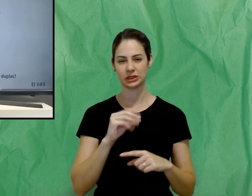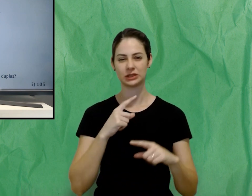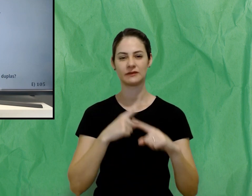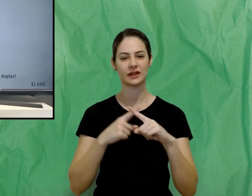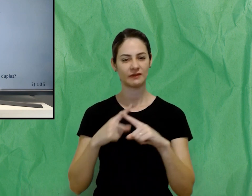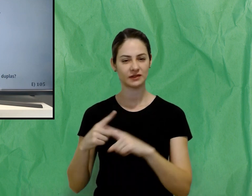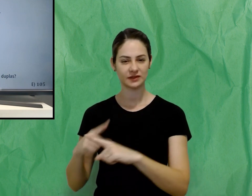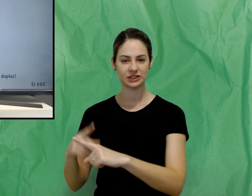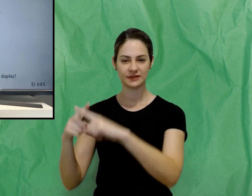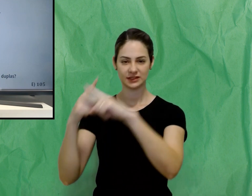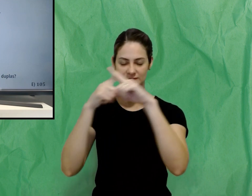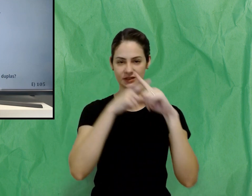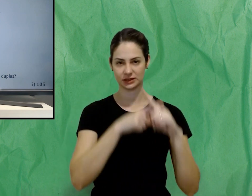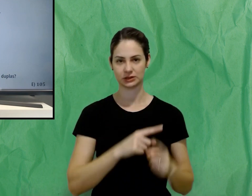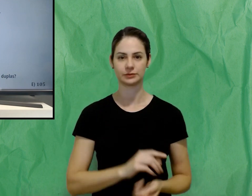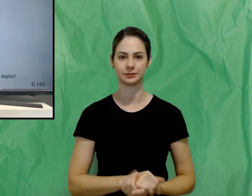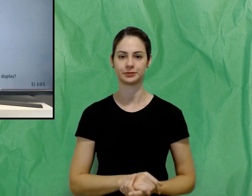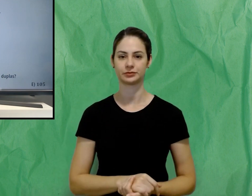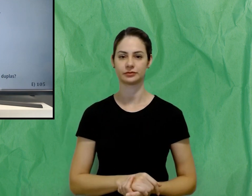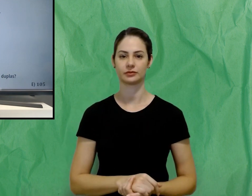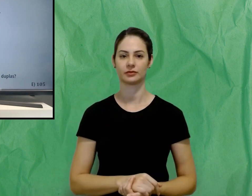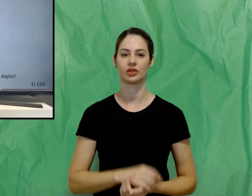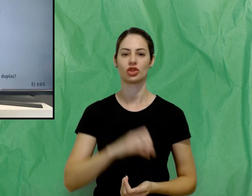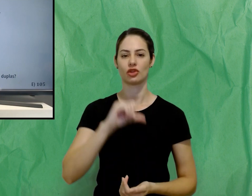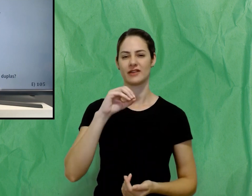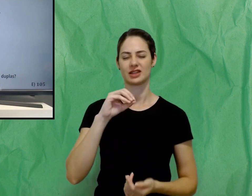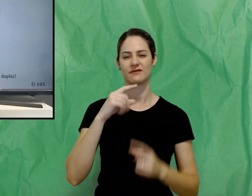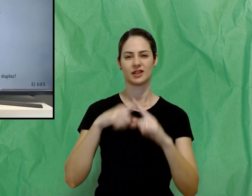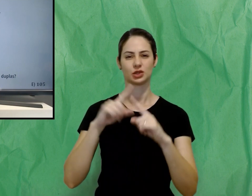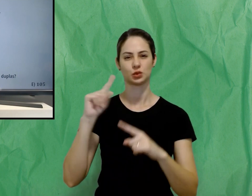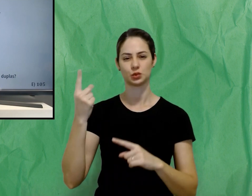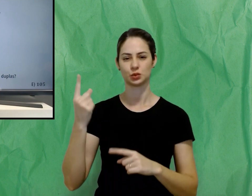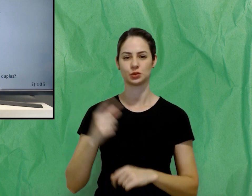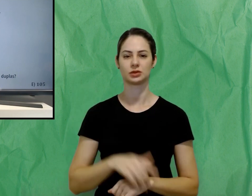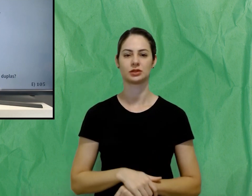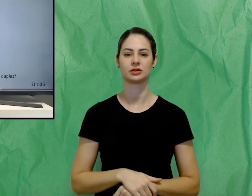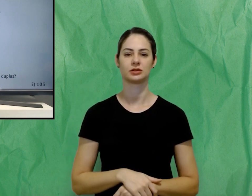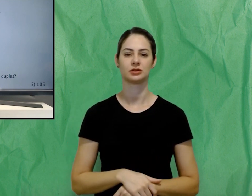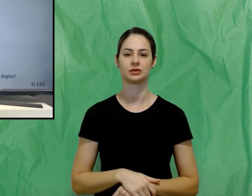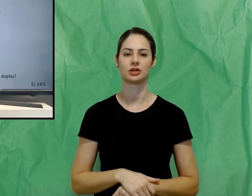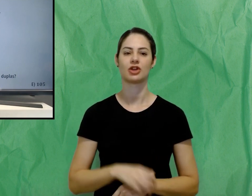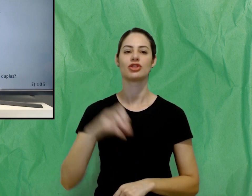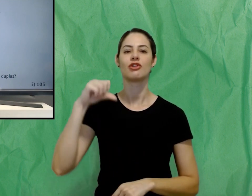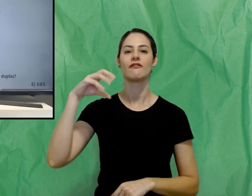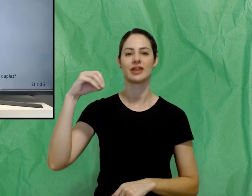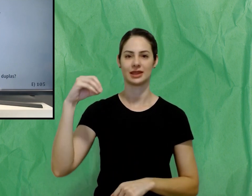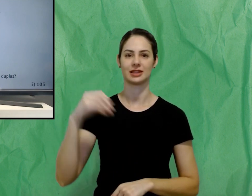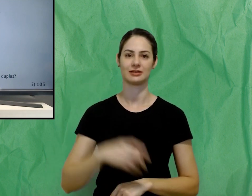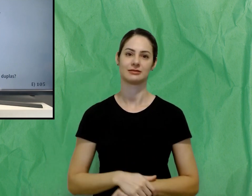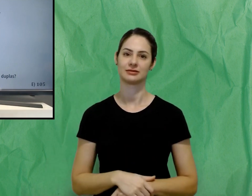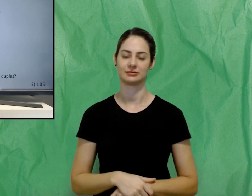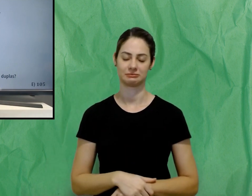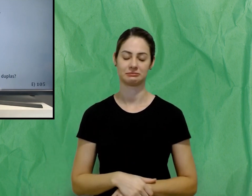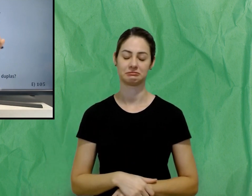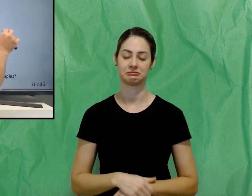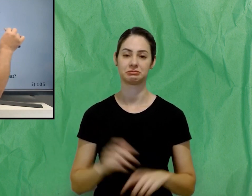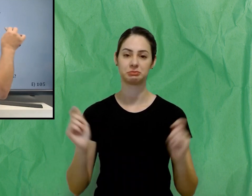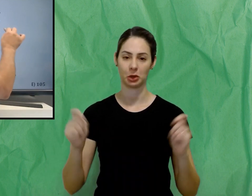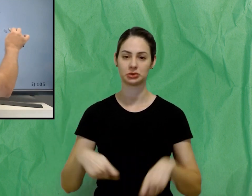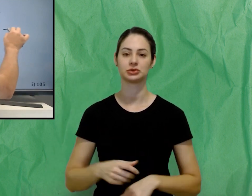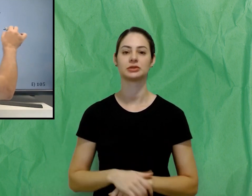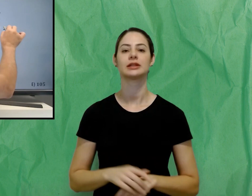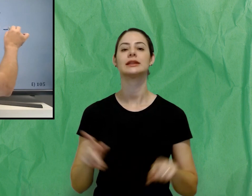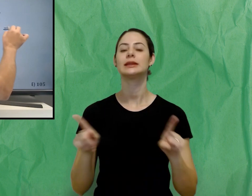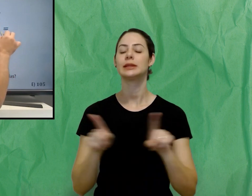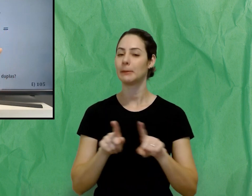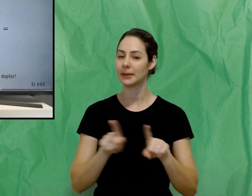3, 90. 90 vezes 1, o resultado é 90. Poderíamos fazer aqui também.